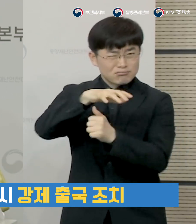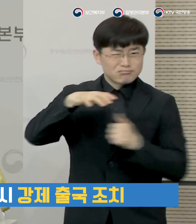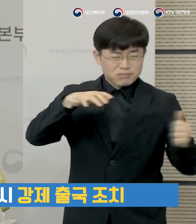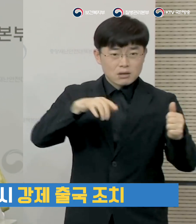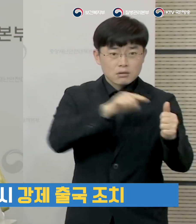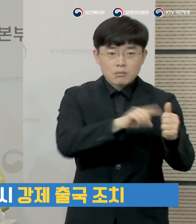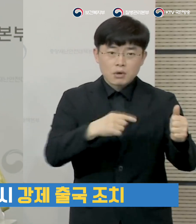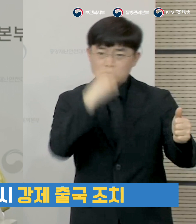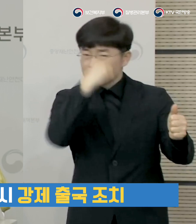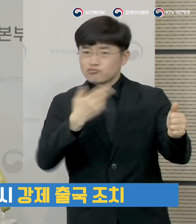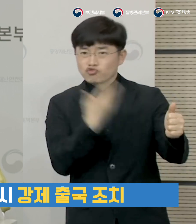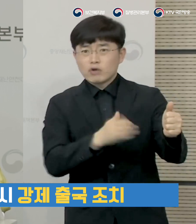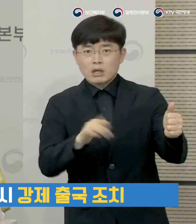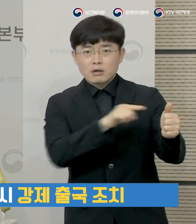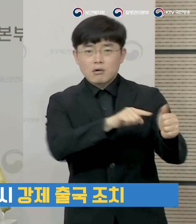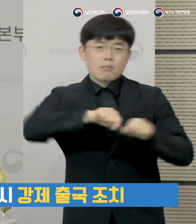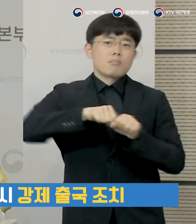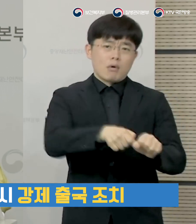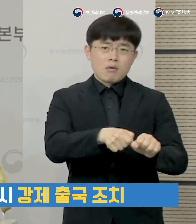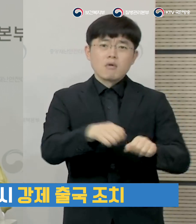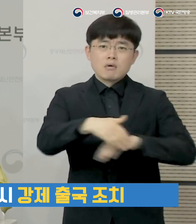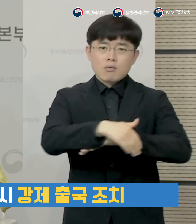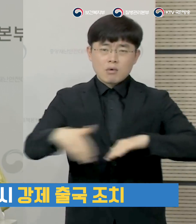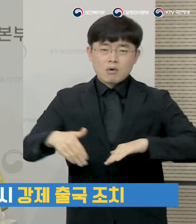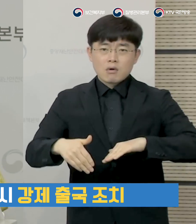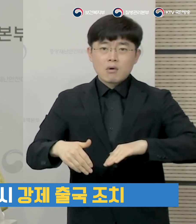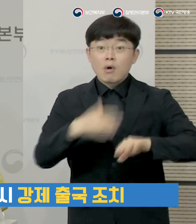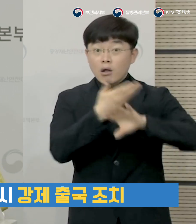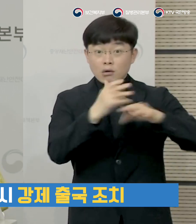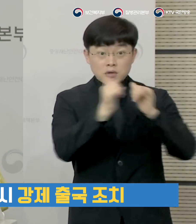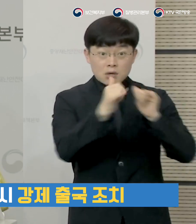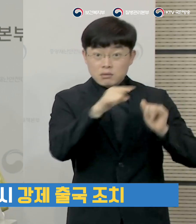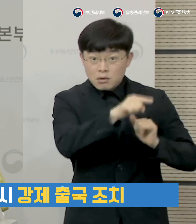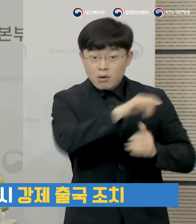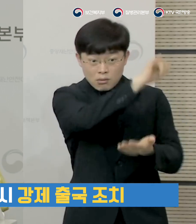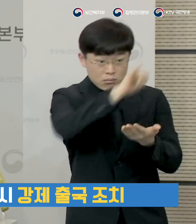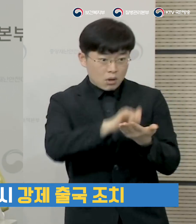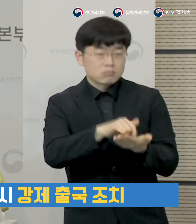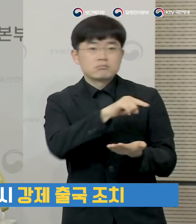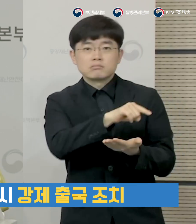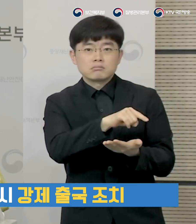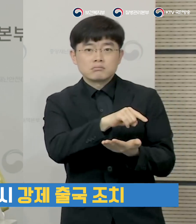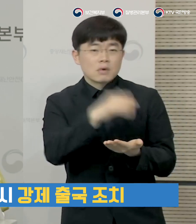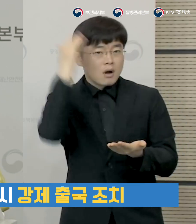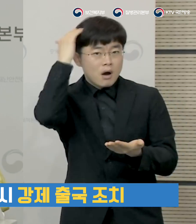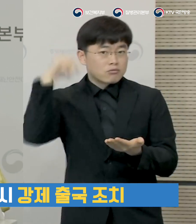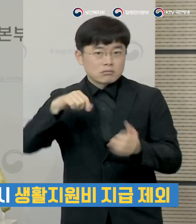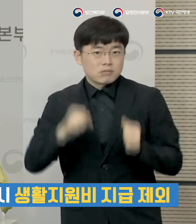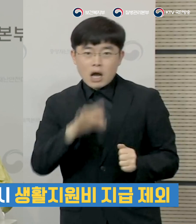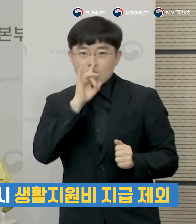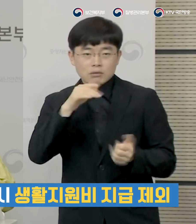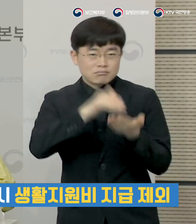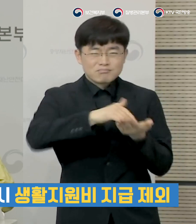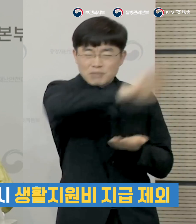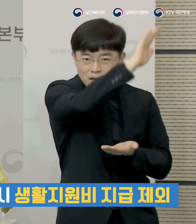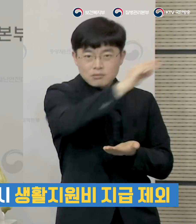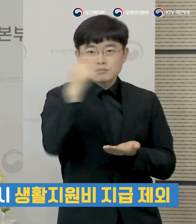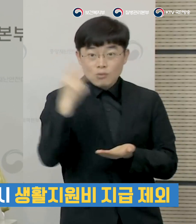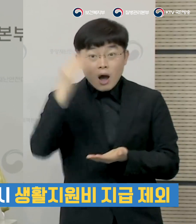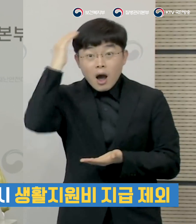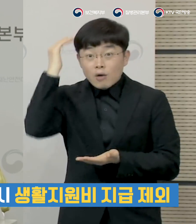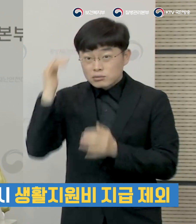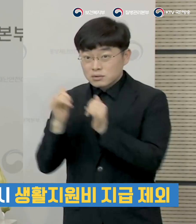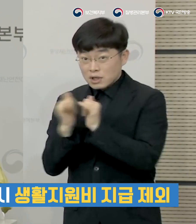경우 무관용 원칙에 따라 조치를 할 것입니다. 외국인의 경우 이제 무단 이탈하면 강제 출국 조치를 하고, 내국인의